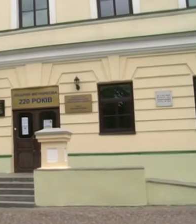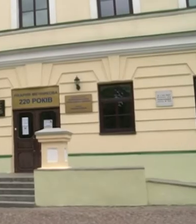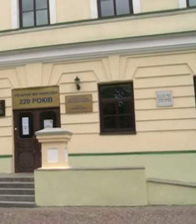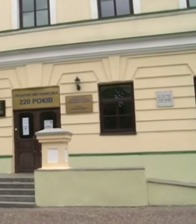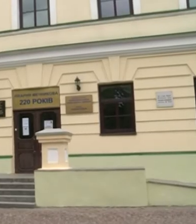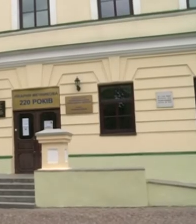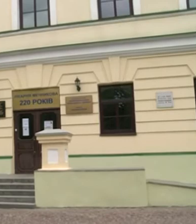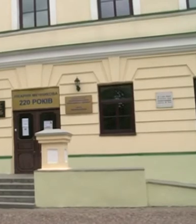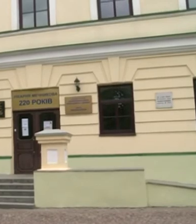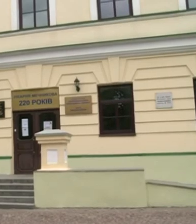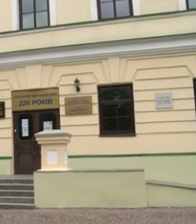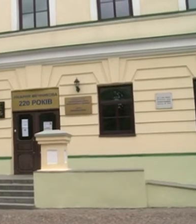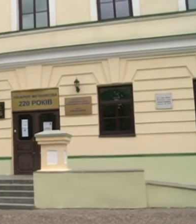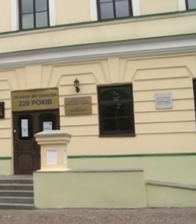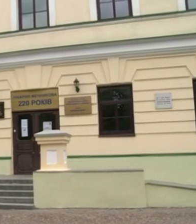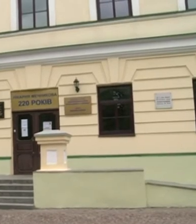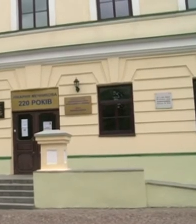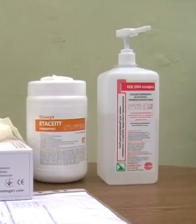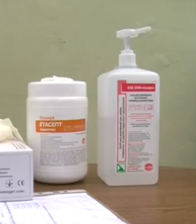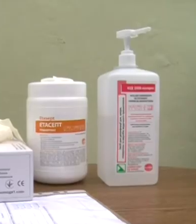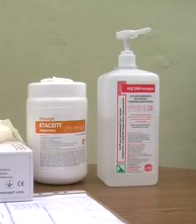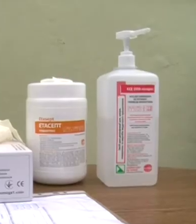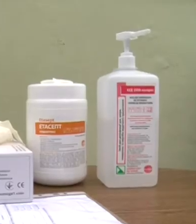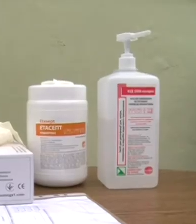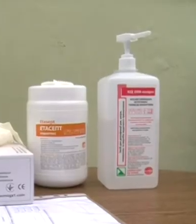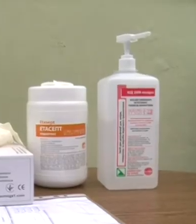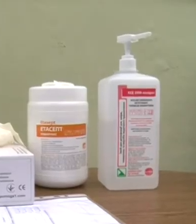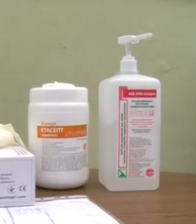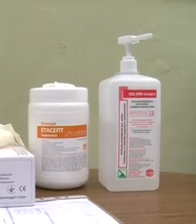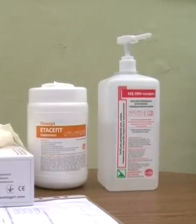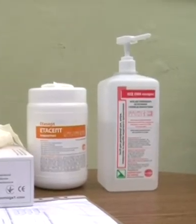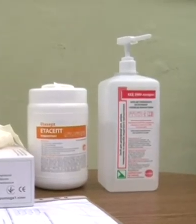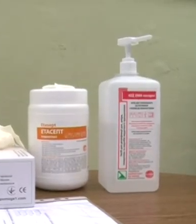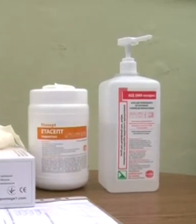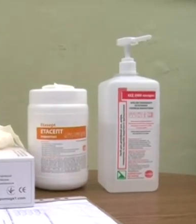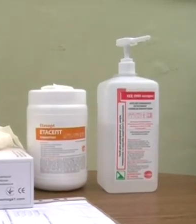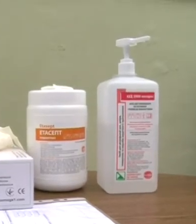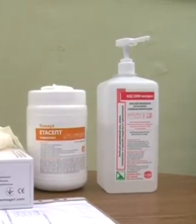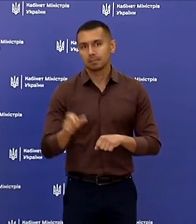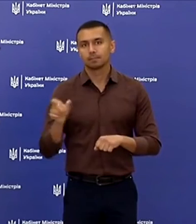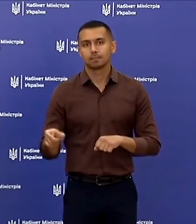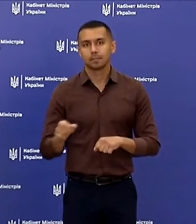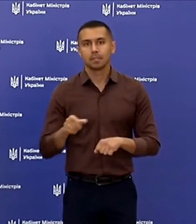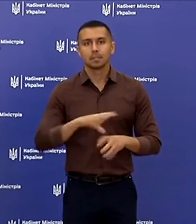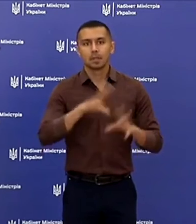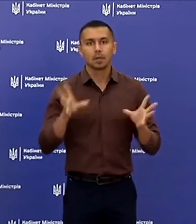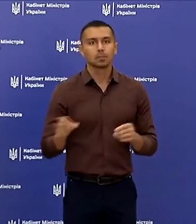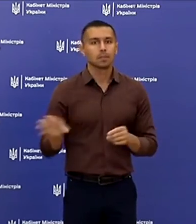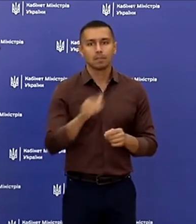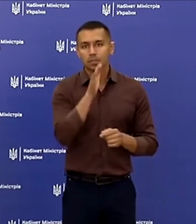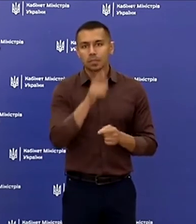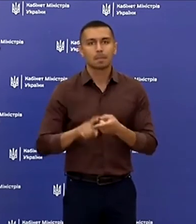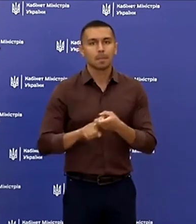коронавірусної інфекції. З них 1067 людей вже одужали, 26 померли. Загалом за весь